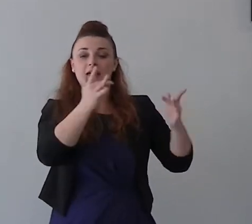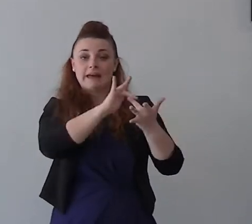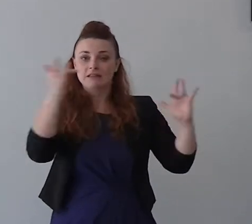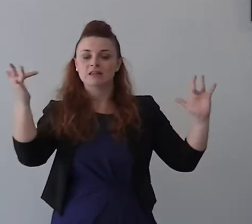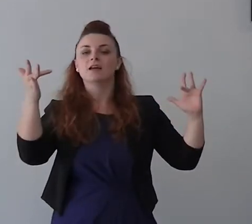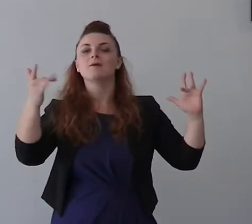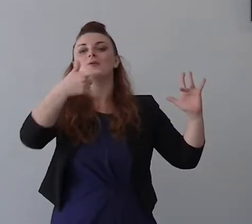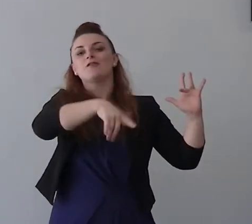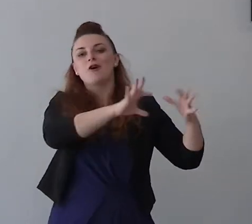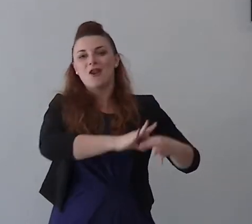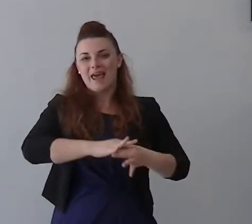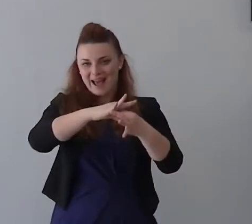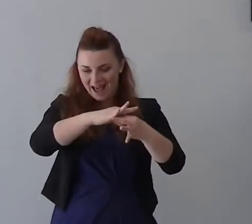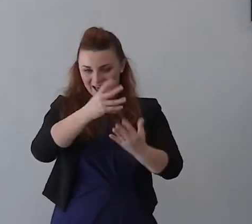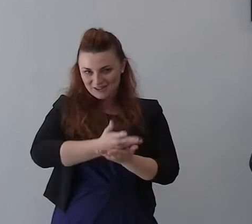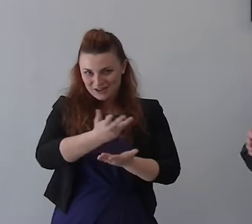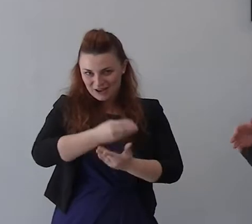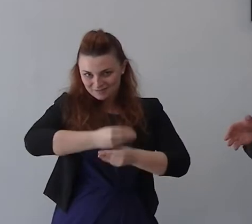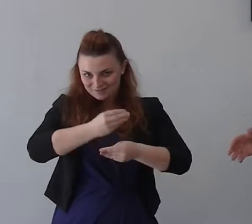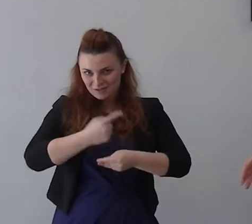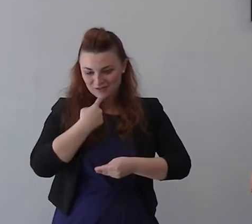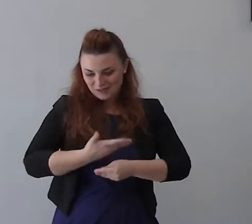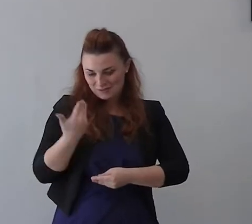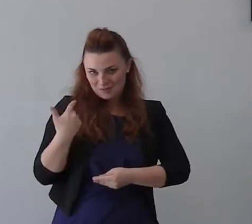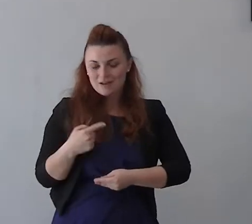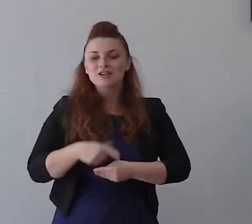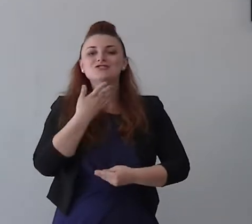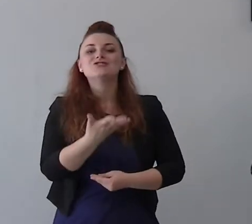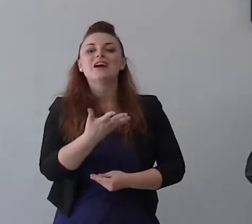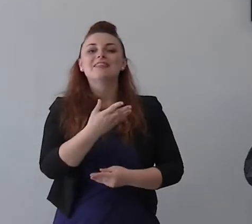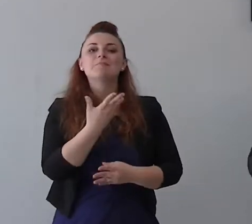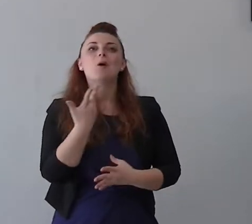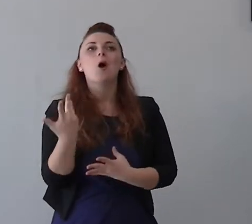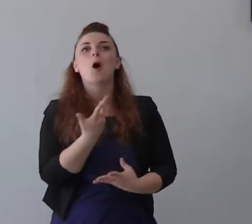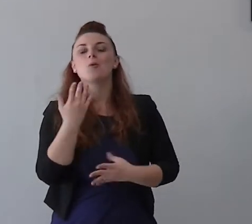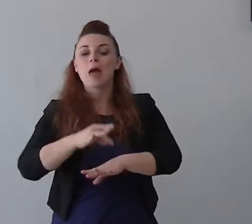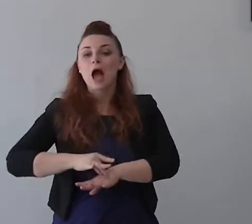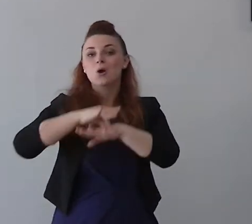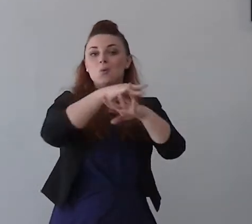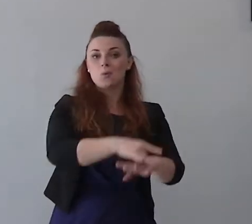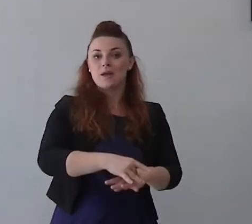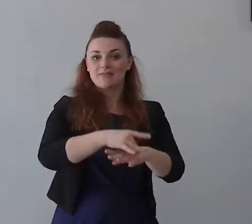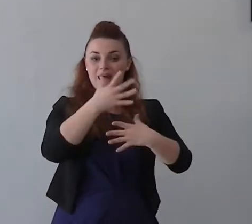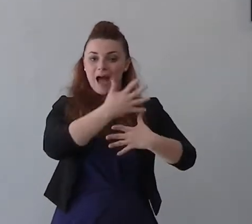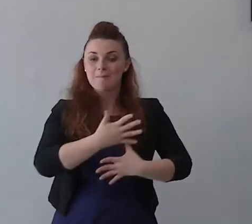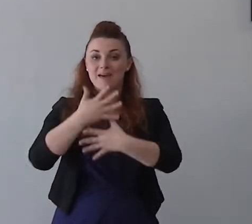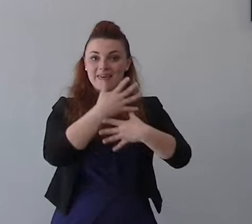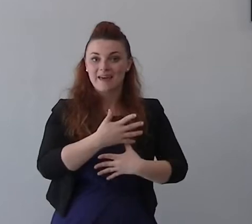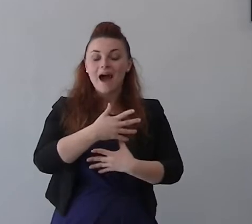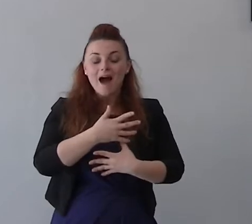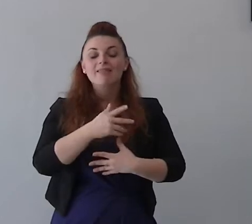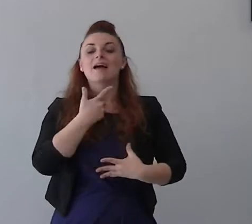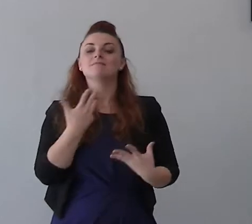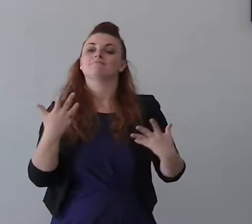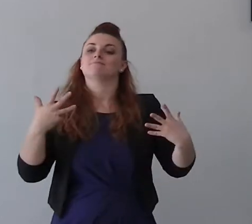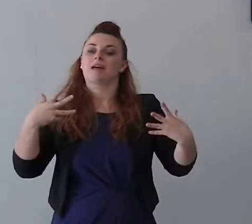sto affermando. È il filmato di una guida italiana che vive negli Stati Uniti che sta insegnando agli americani come parlare italiano con le mani. Mi